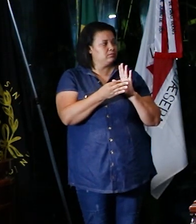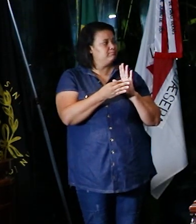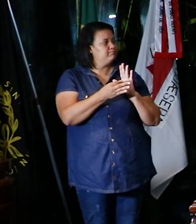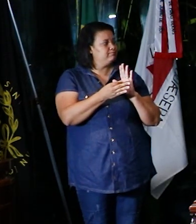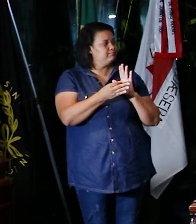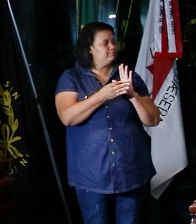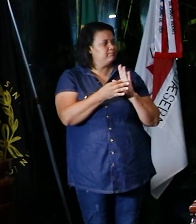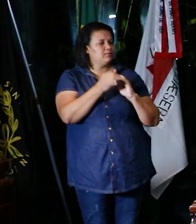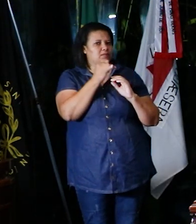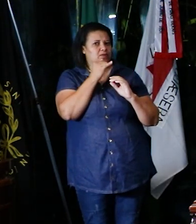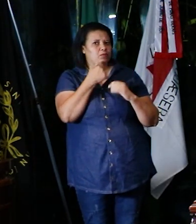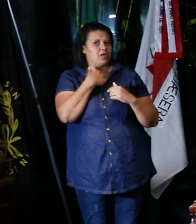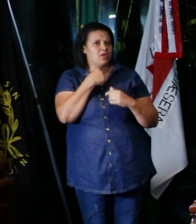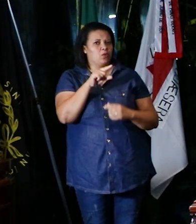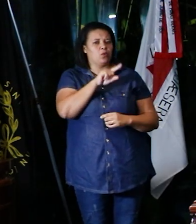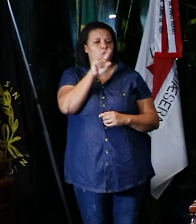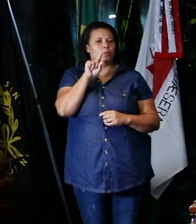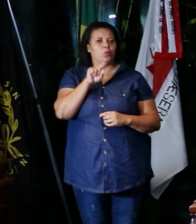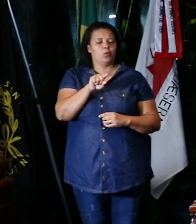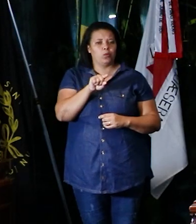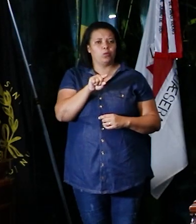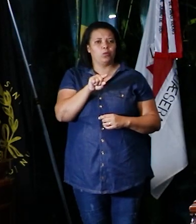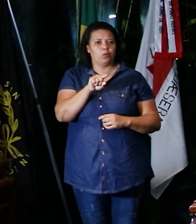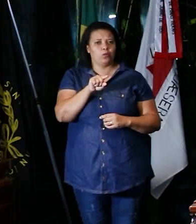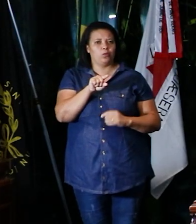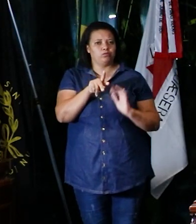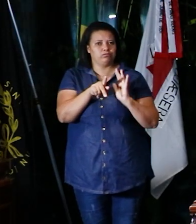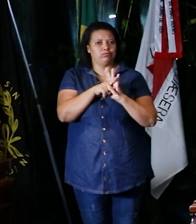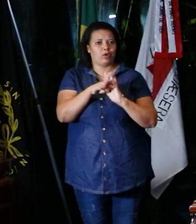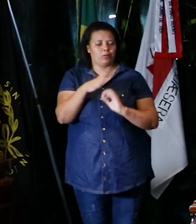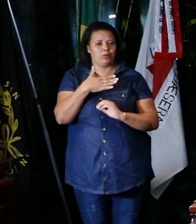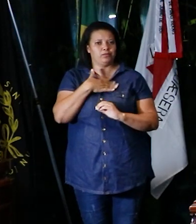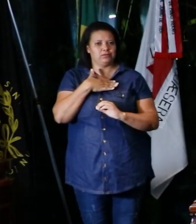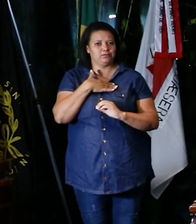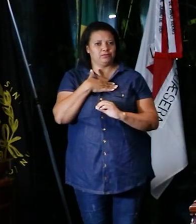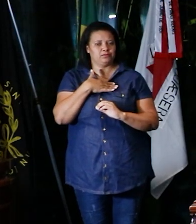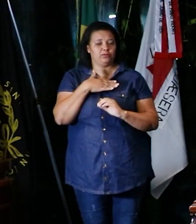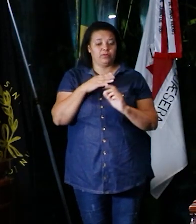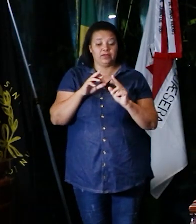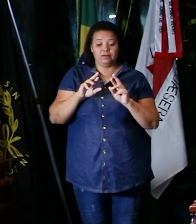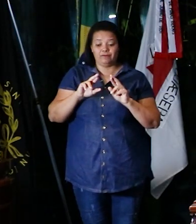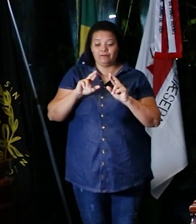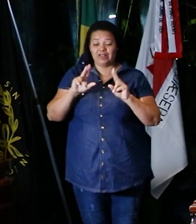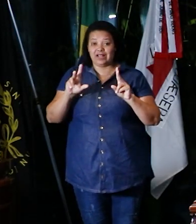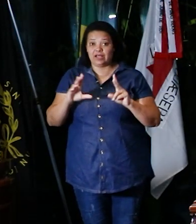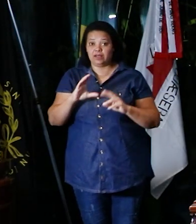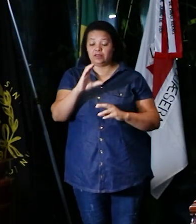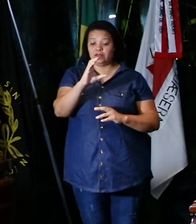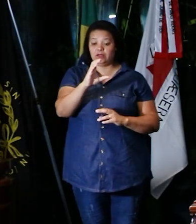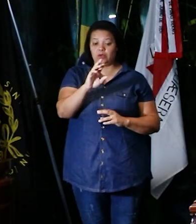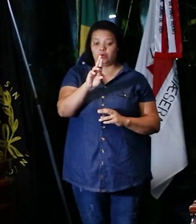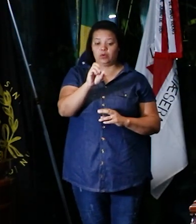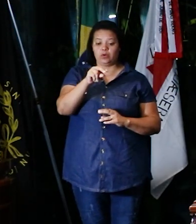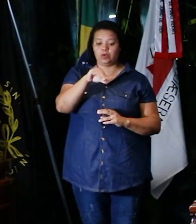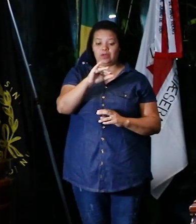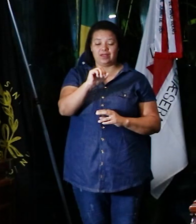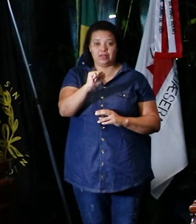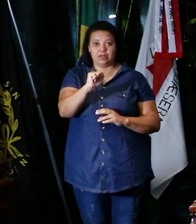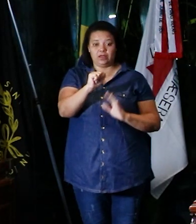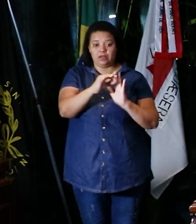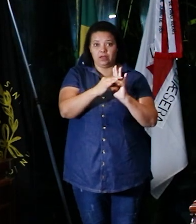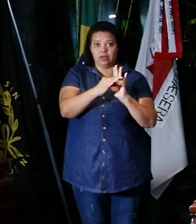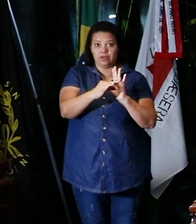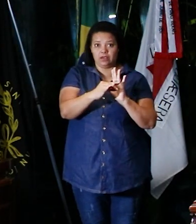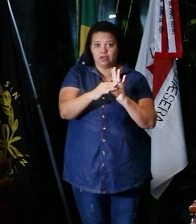interrogação, porque eu faço uma diferença entre a crônica como